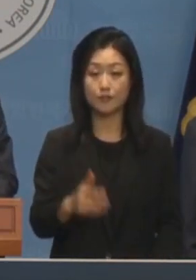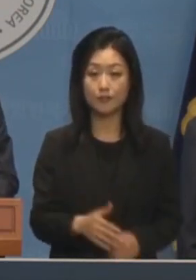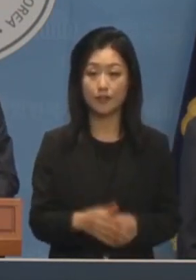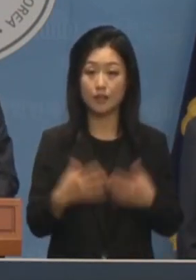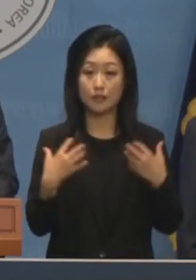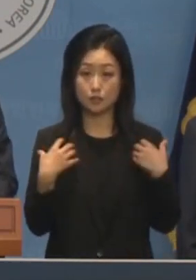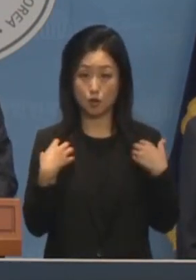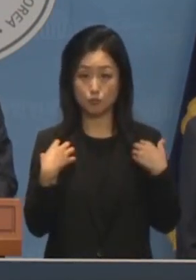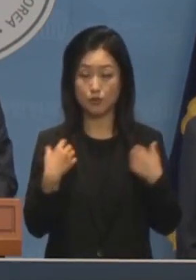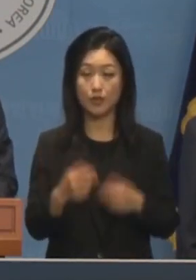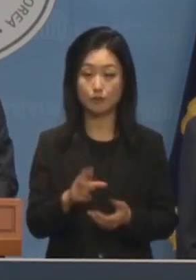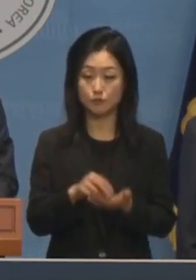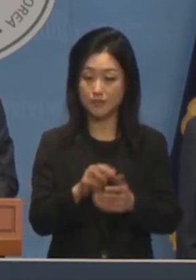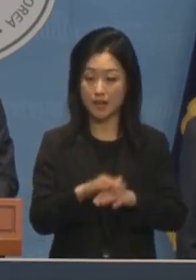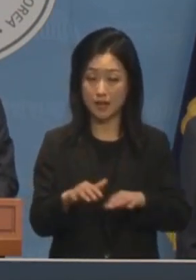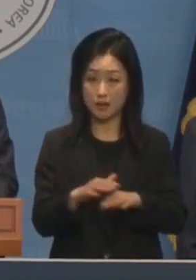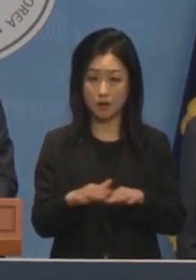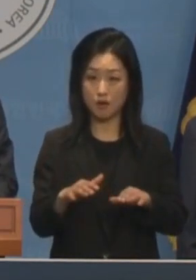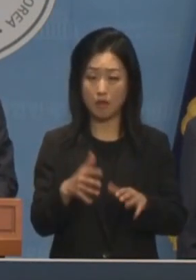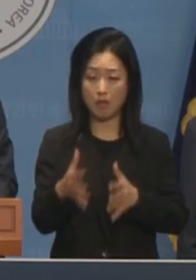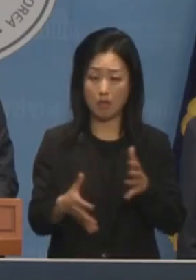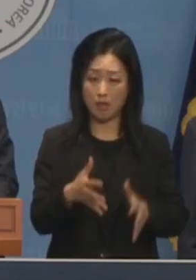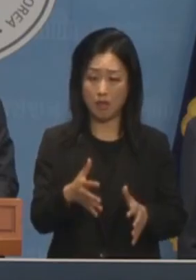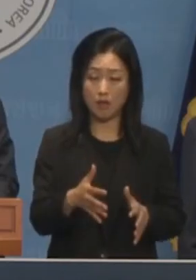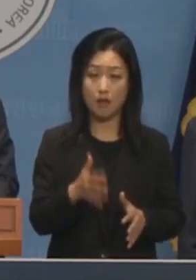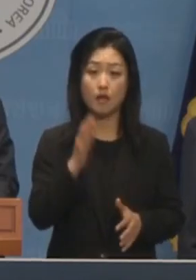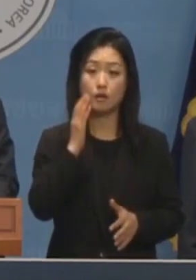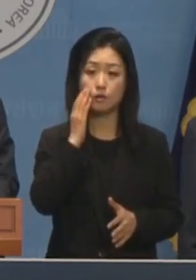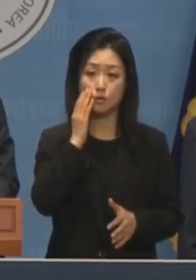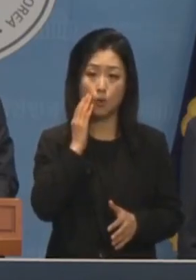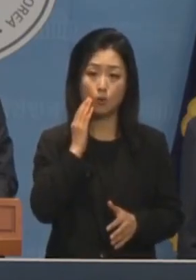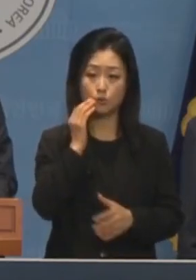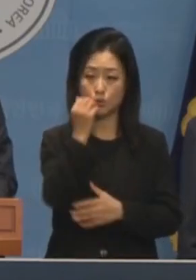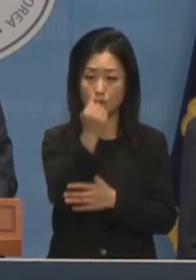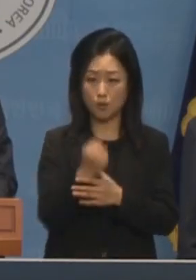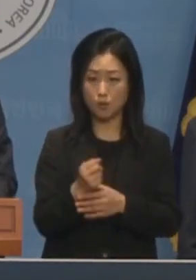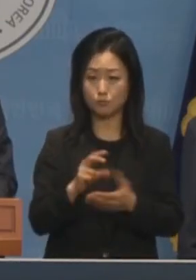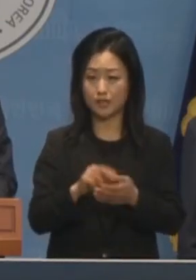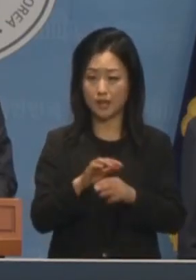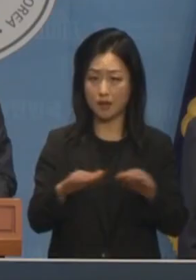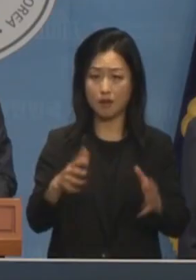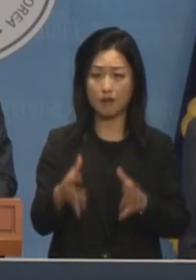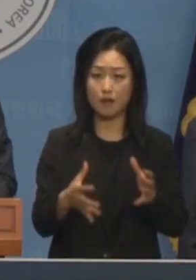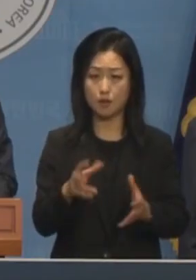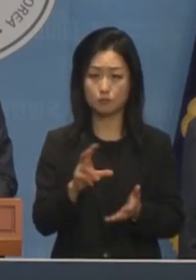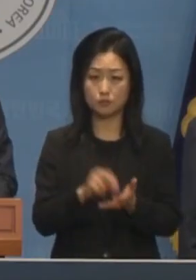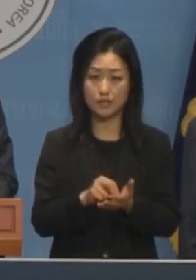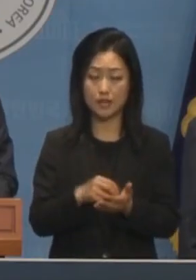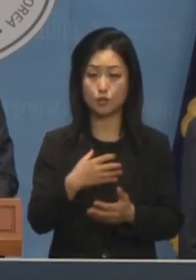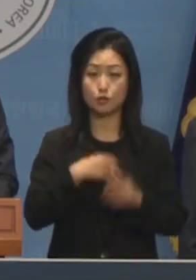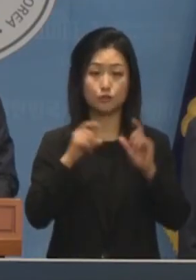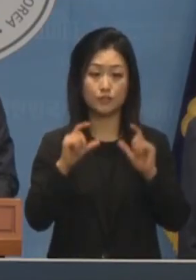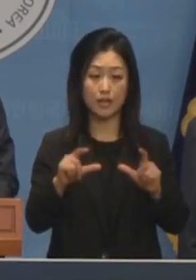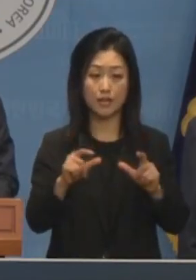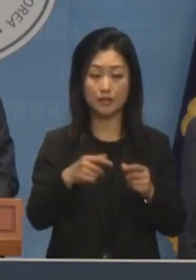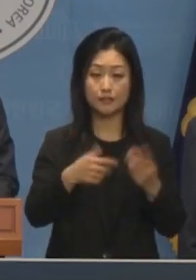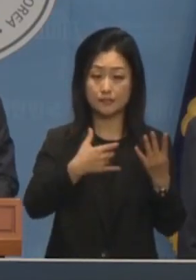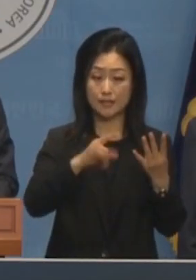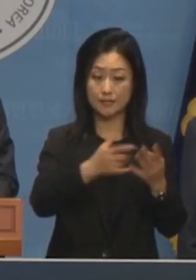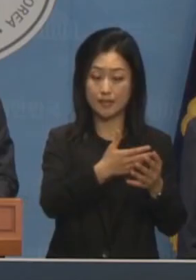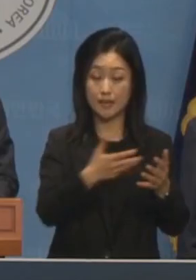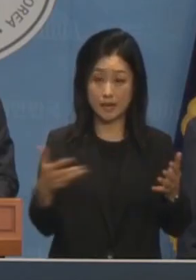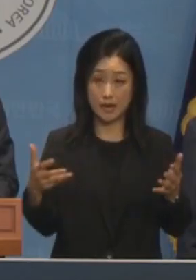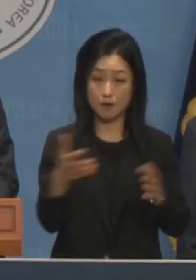정부의 미온적인 녹조 대응 정책을 규탄하며 4대강 보 수문 개방 촉구를 비롯한 국가